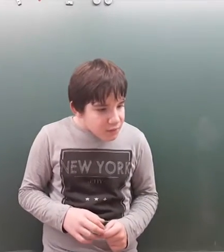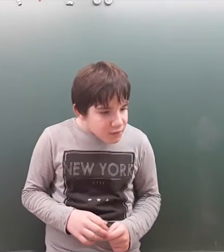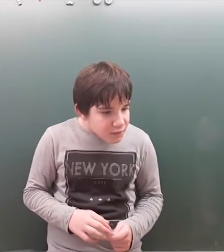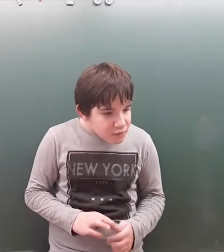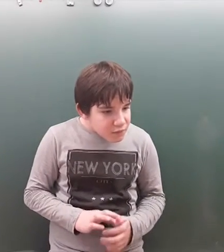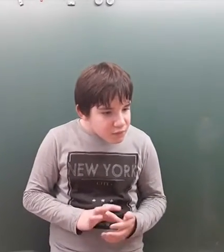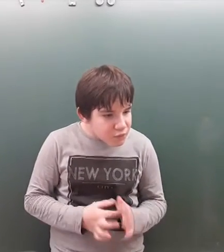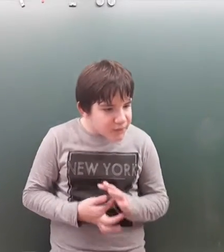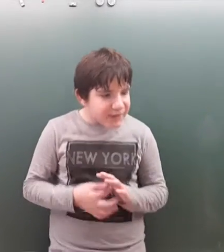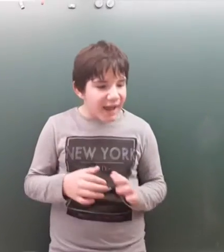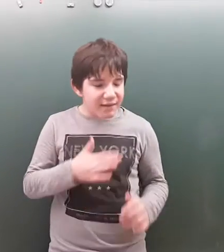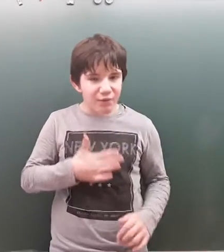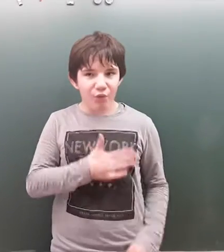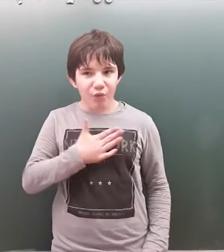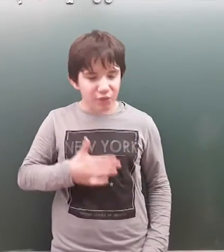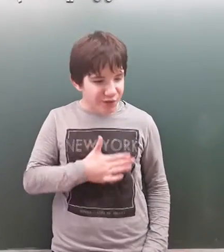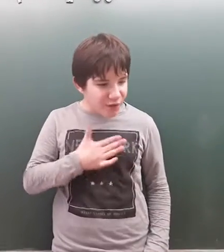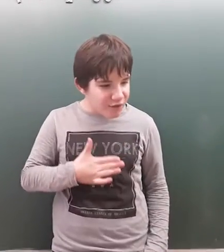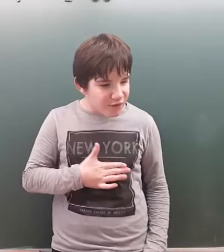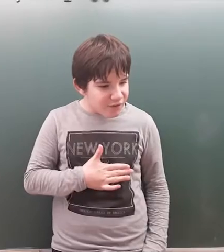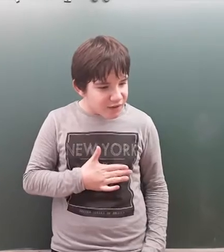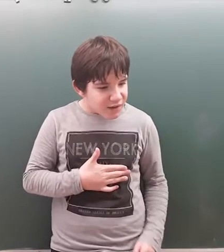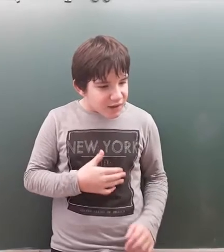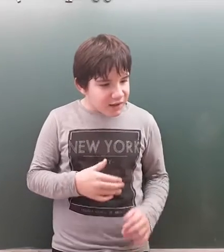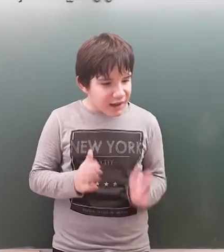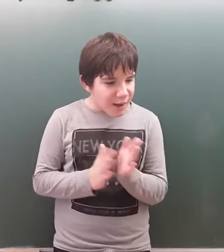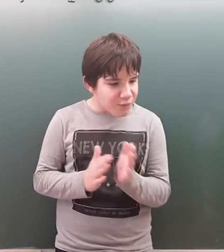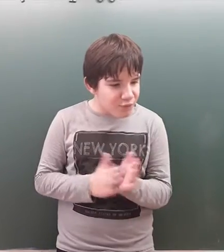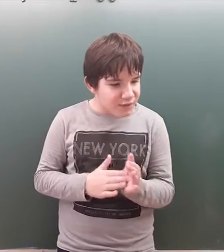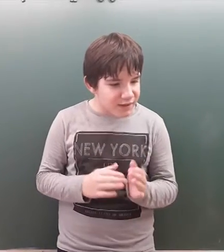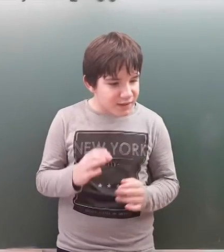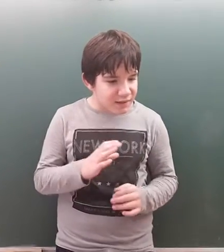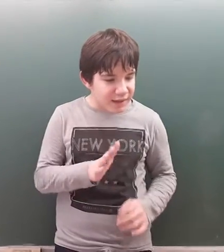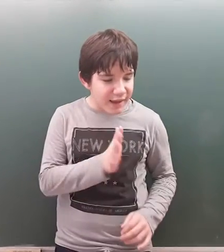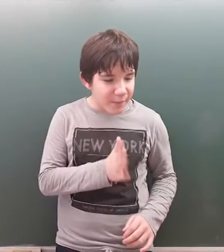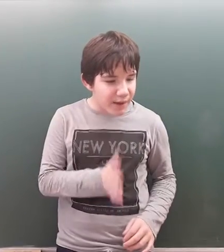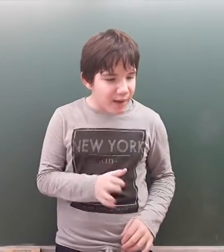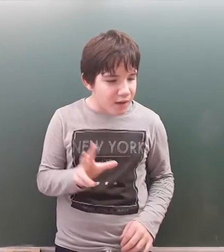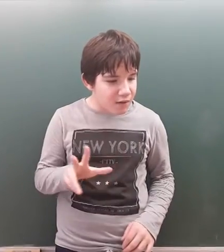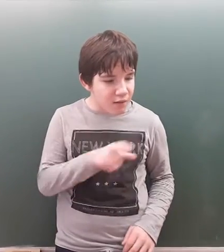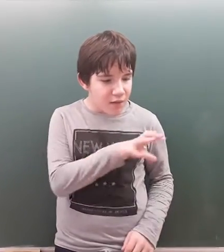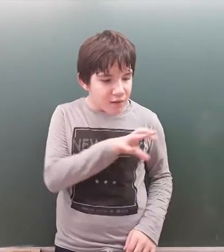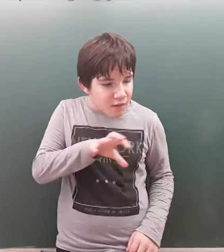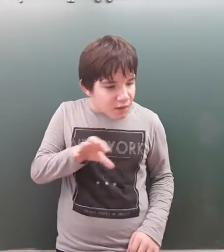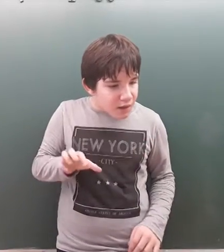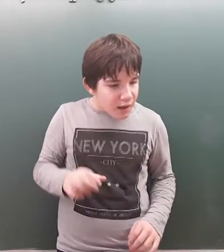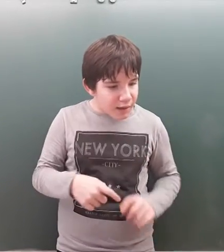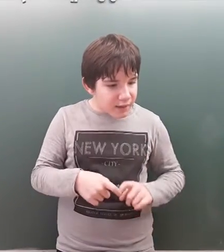Tous les Grèces qui sont contents et applaudissent Cerbères et